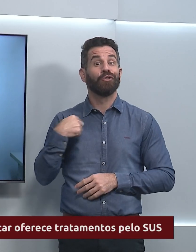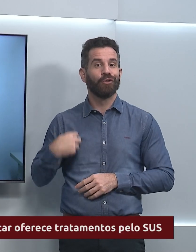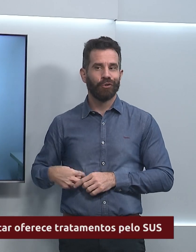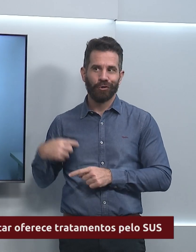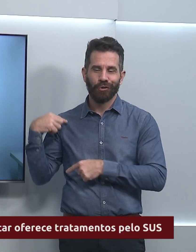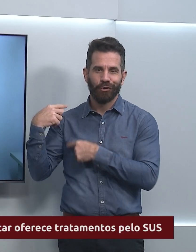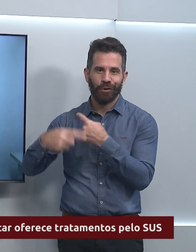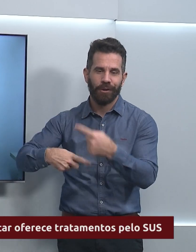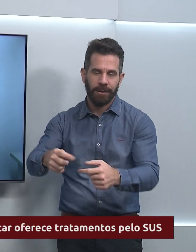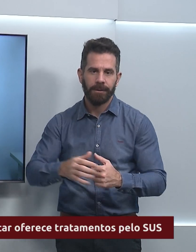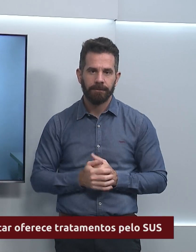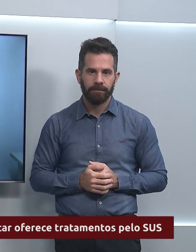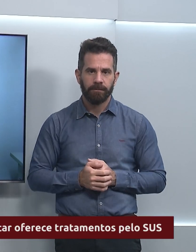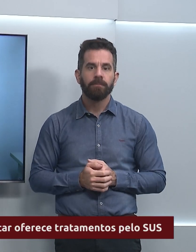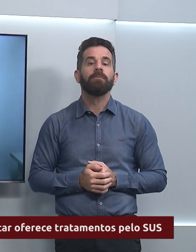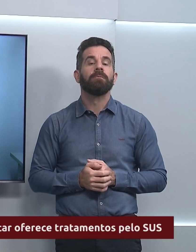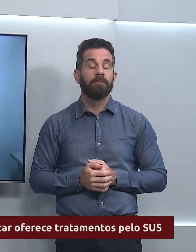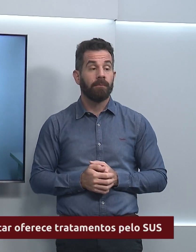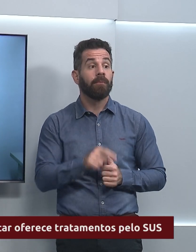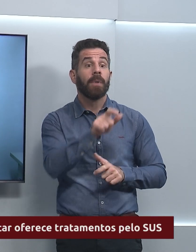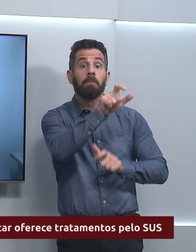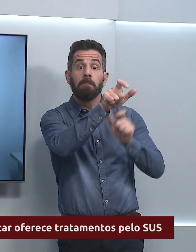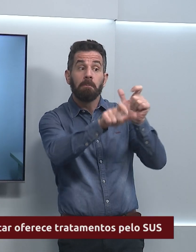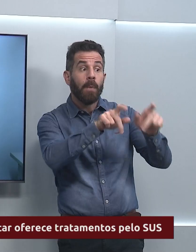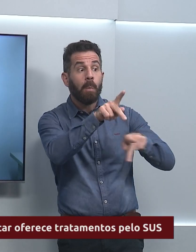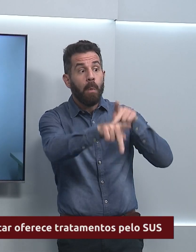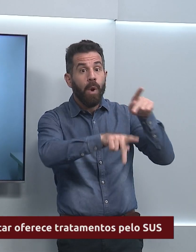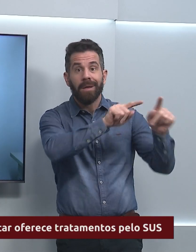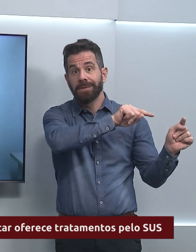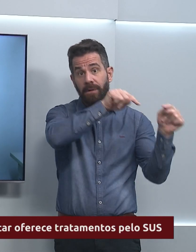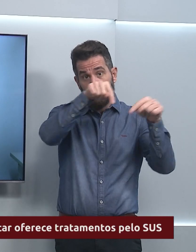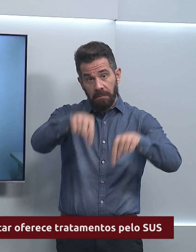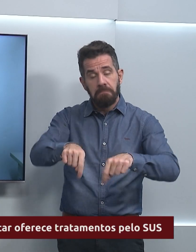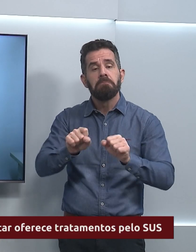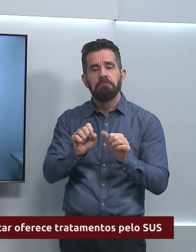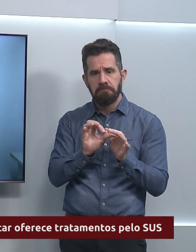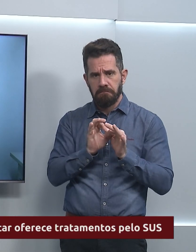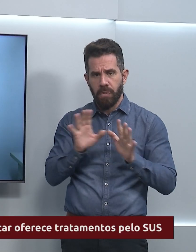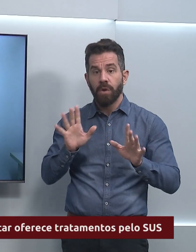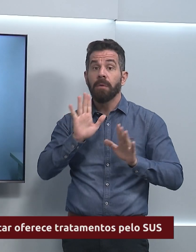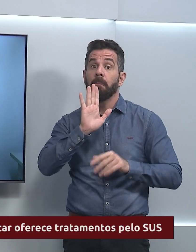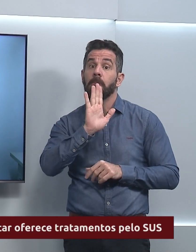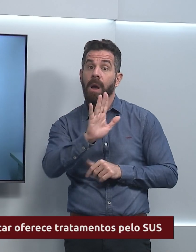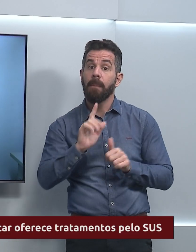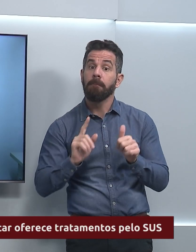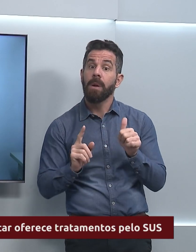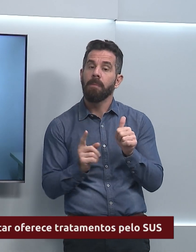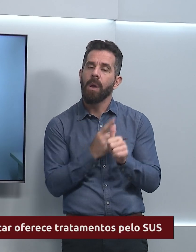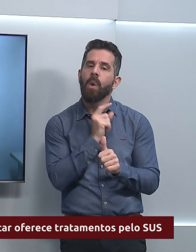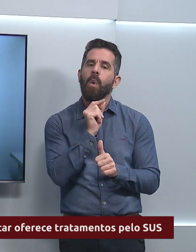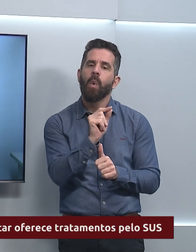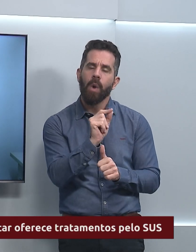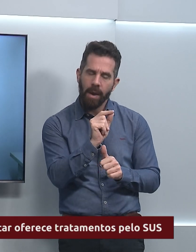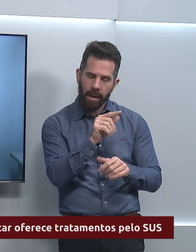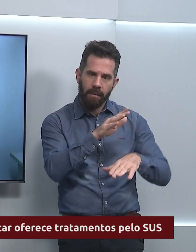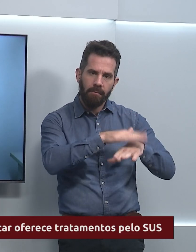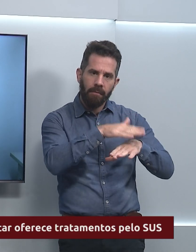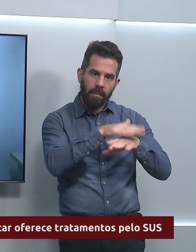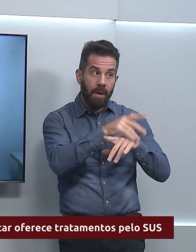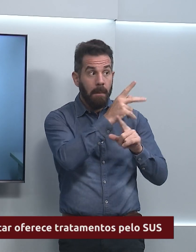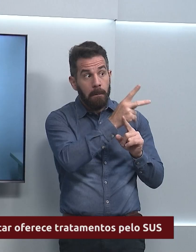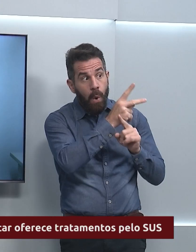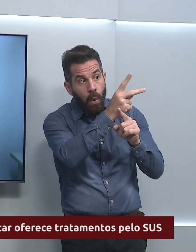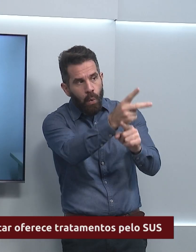acesso da população às nossas práticas é por meio do sistema de regulação. A pessoa deve procurar um